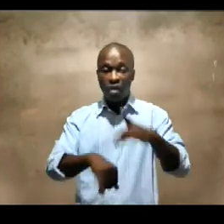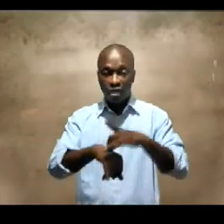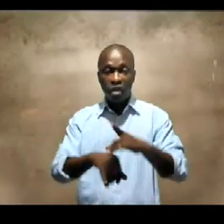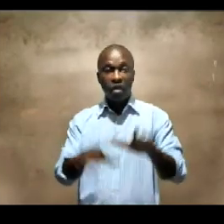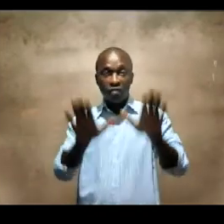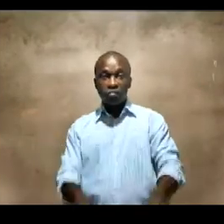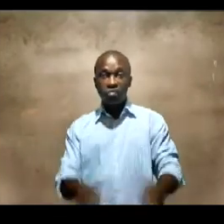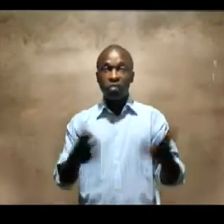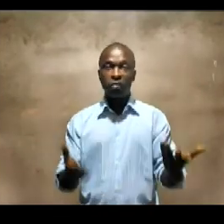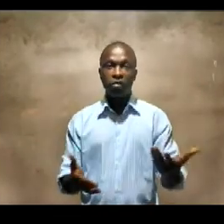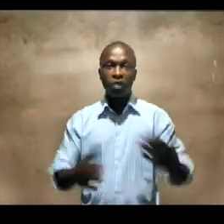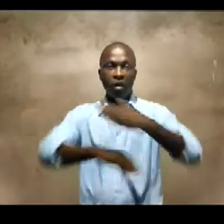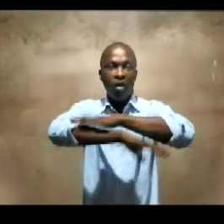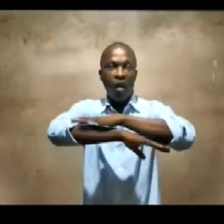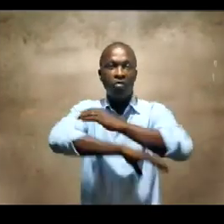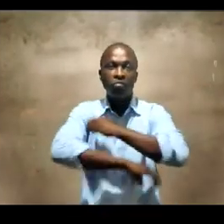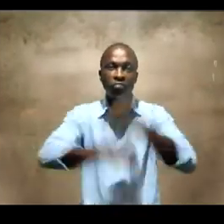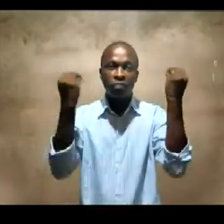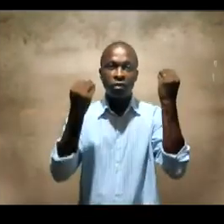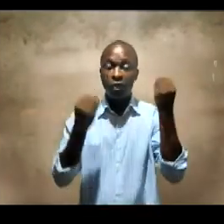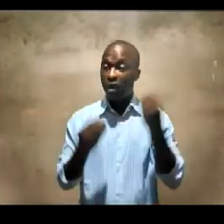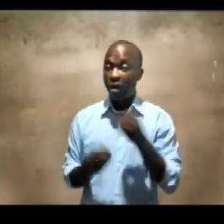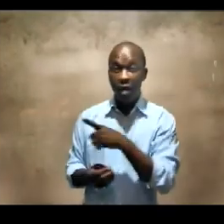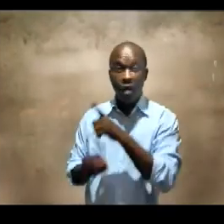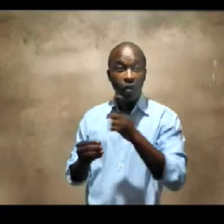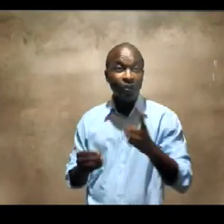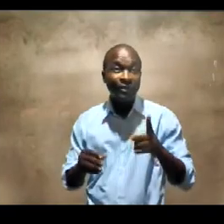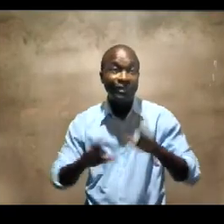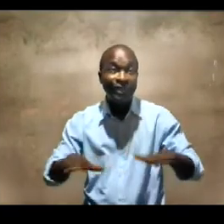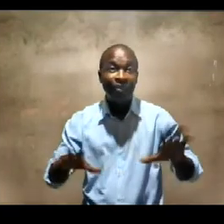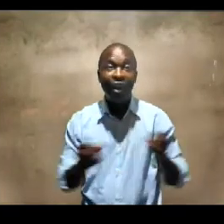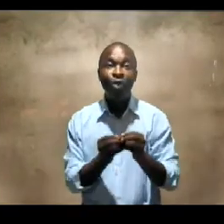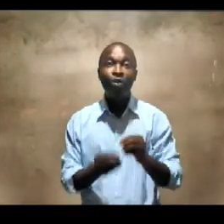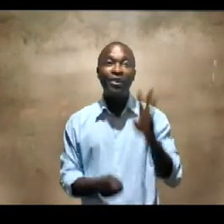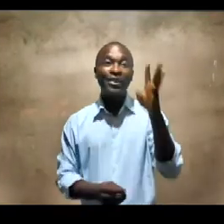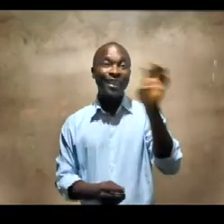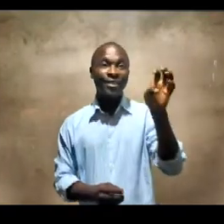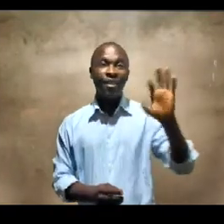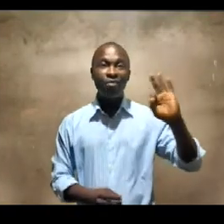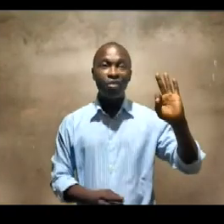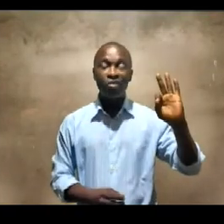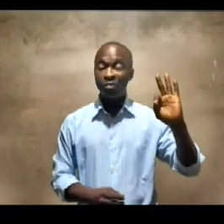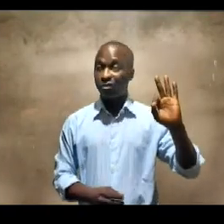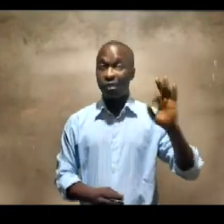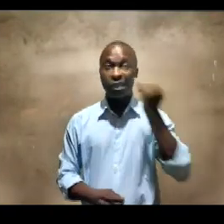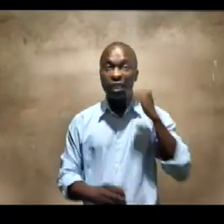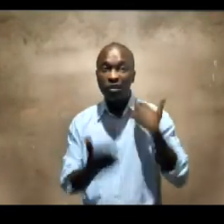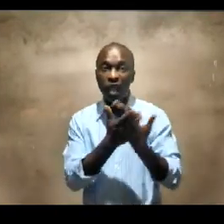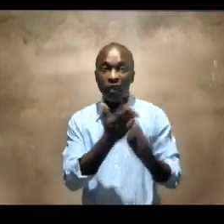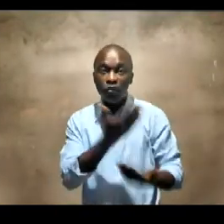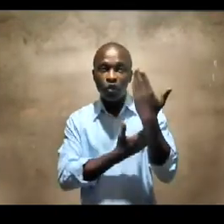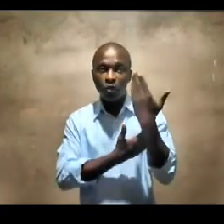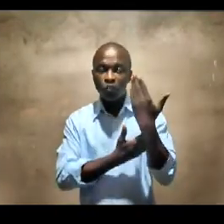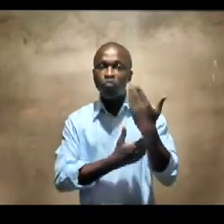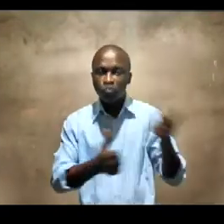fortune. Ils sont 409 à la section d'initiation aux lettres et les premiers à arriver occupent l'unique